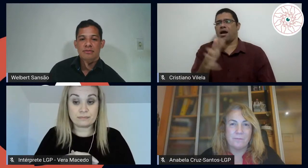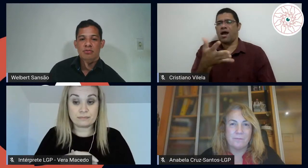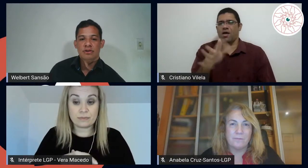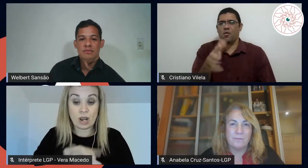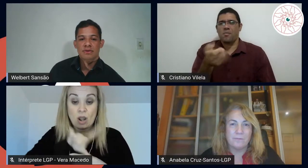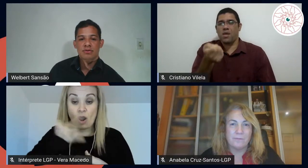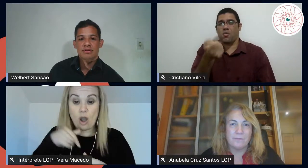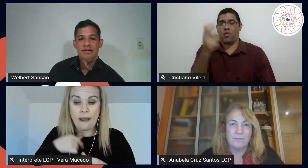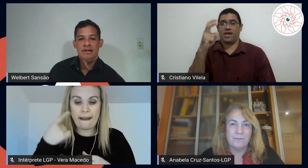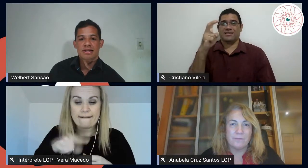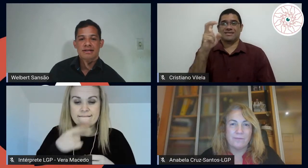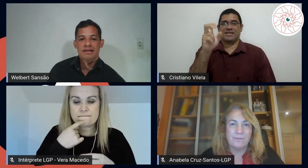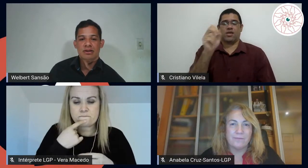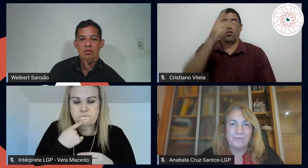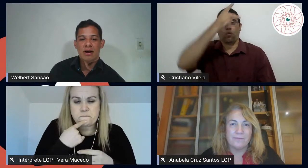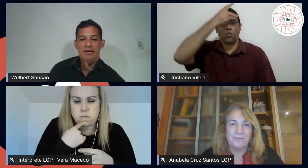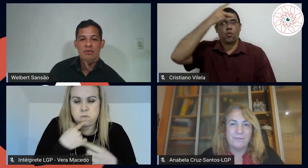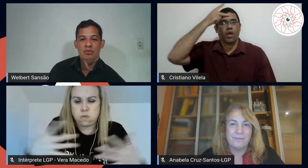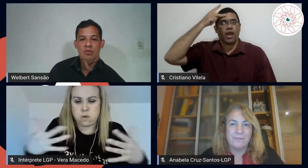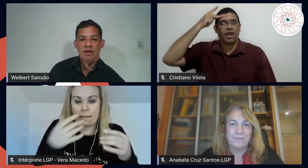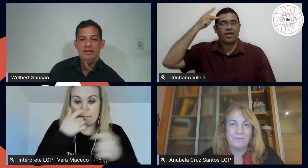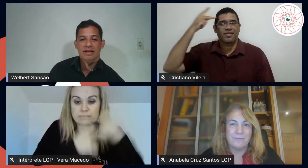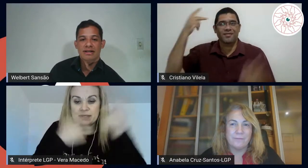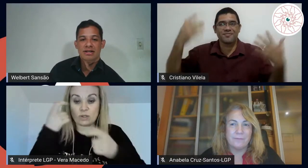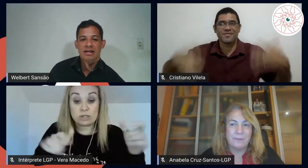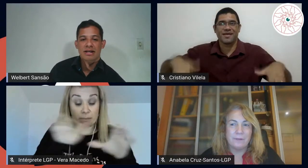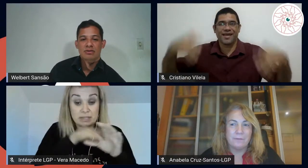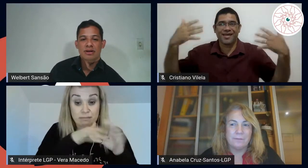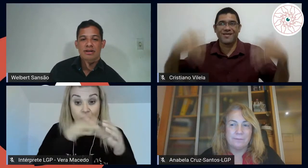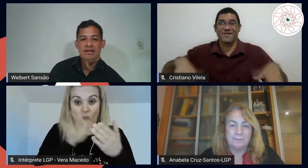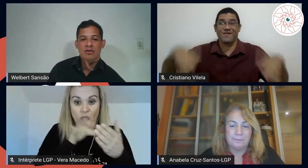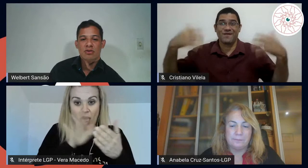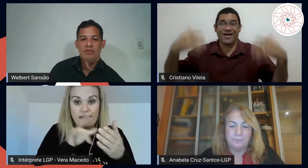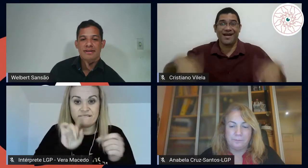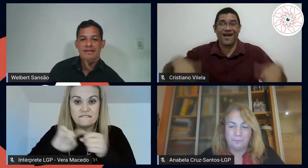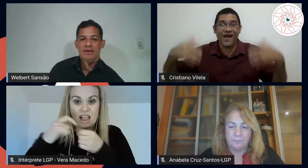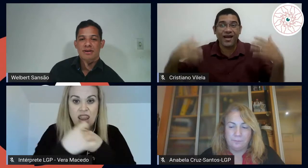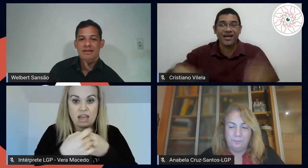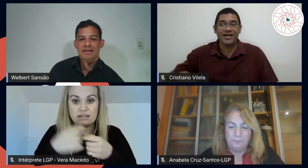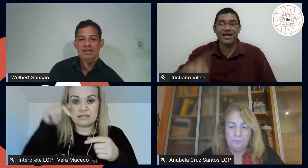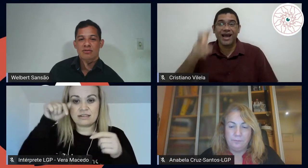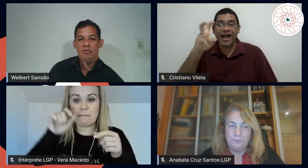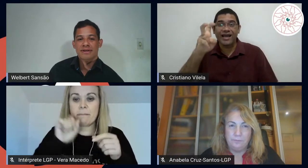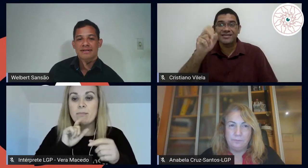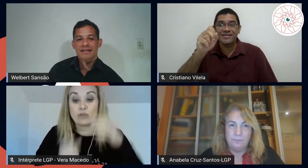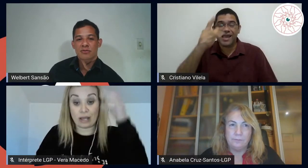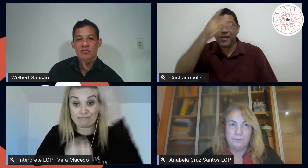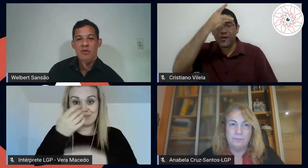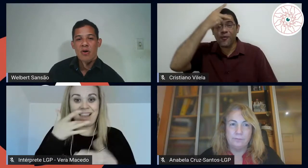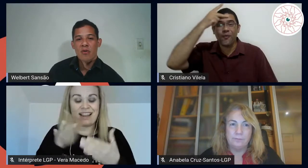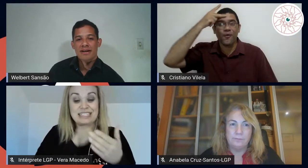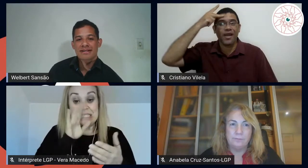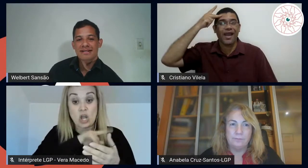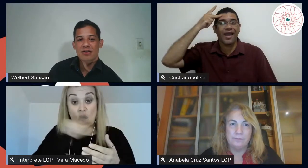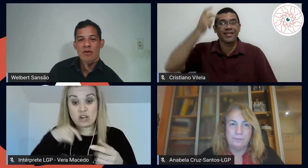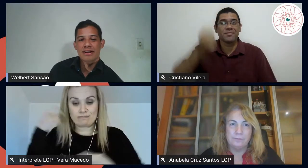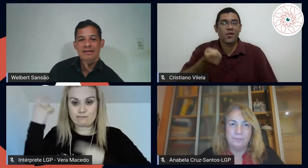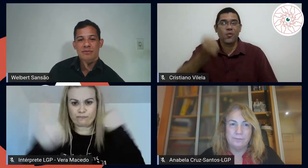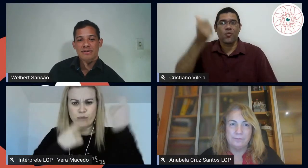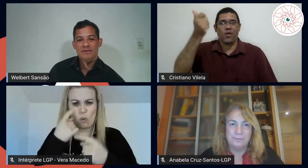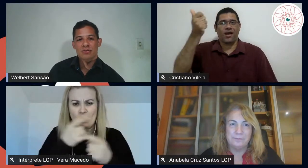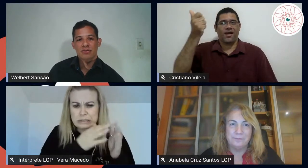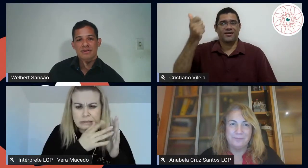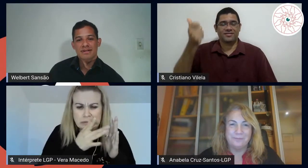a gente tem muitas pessoas que que atuaram junto com a gente durante essa confecção e que, se a gente for pensar, são quase